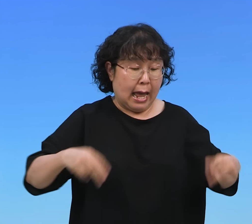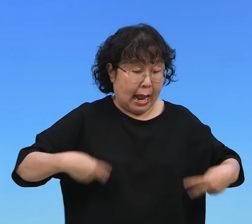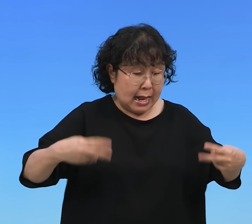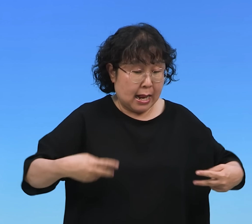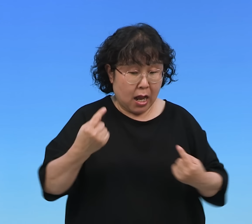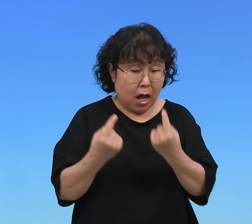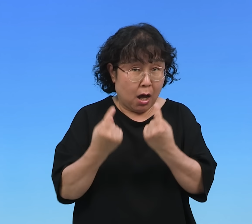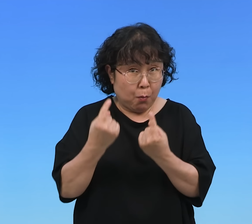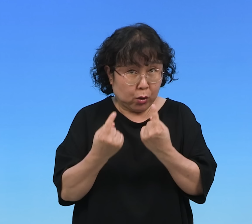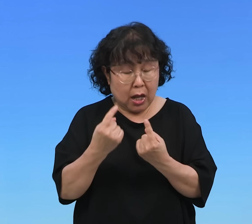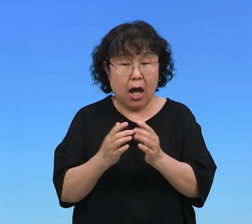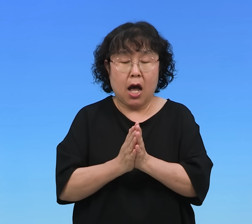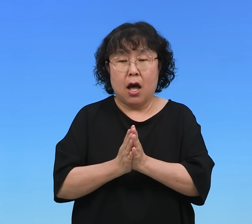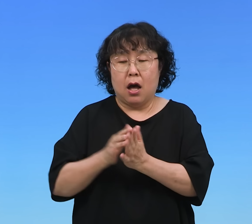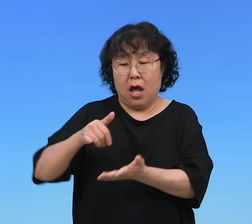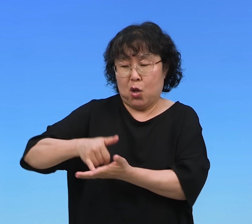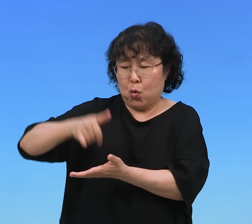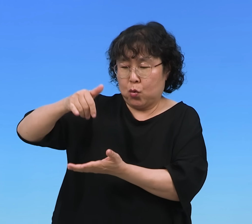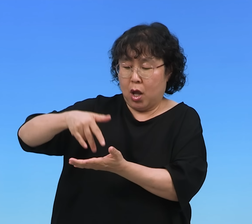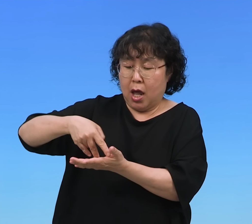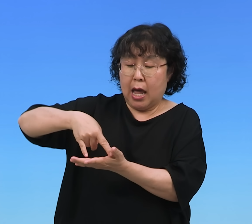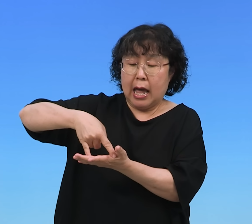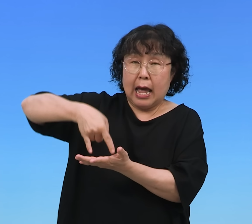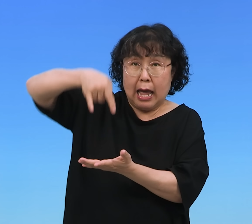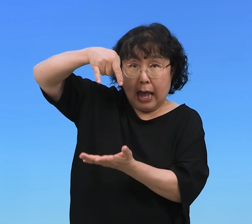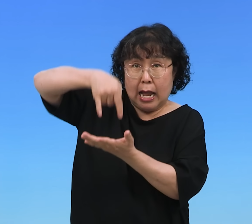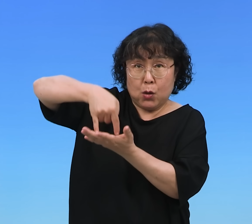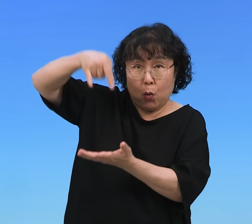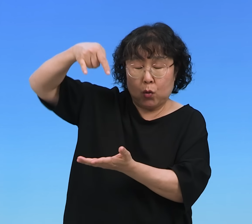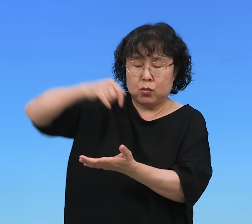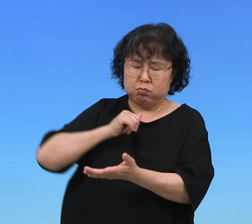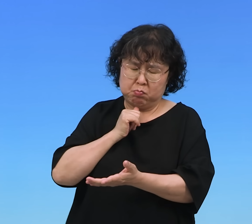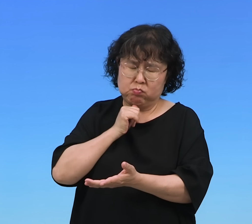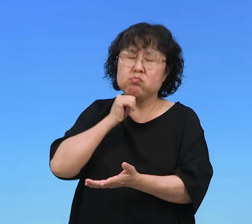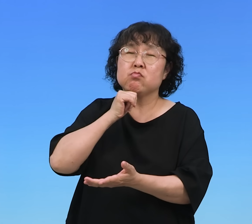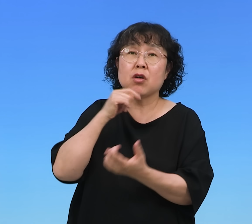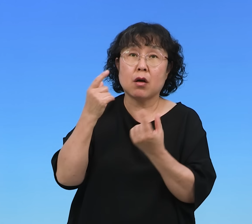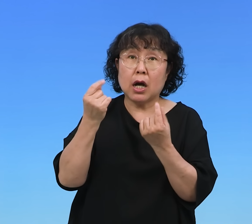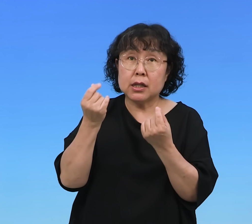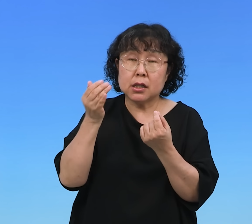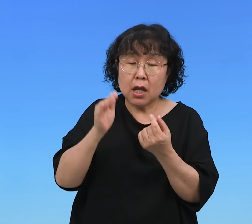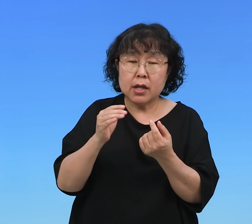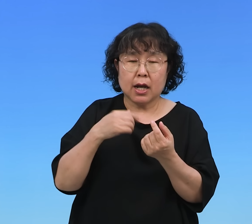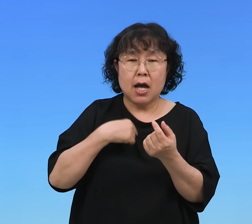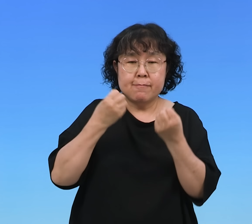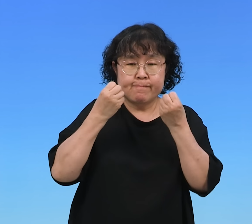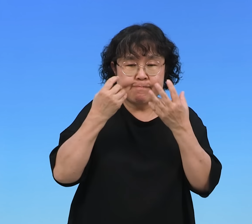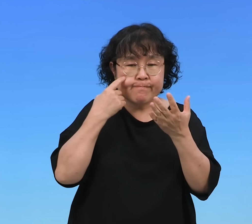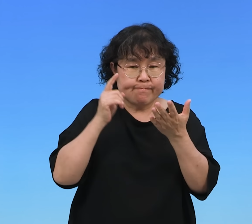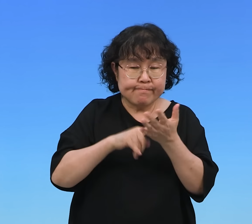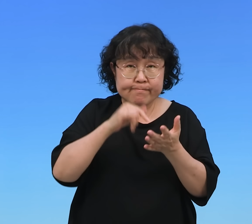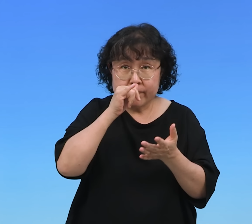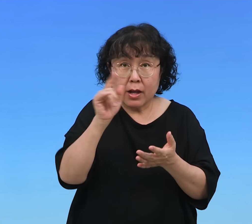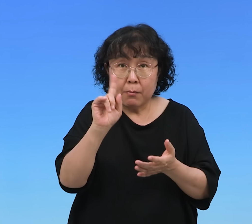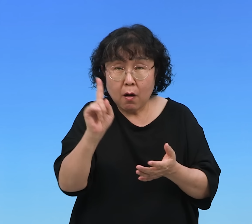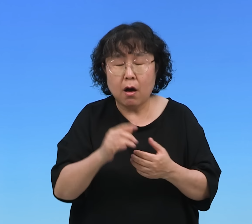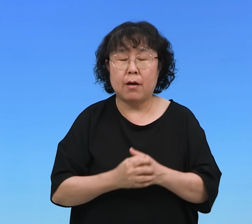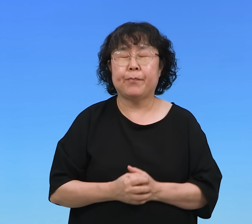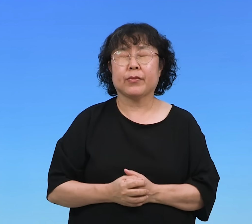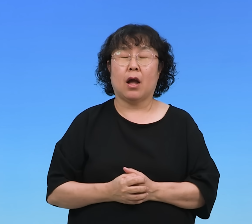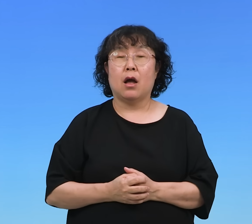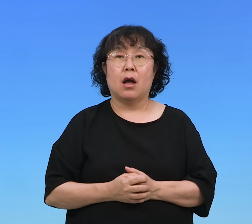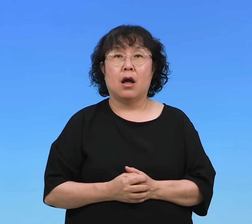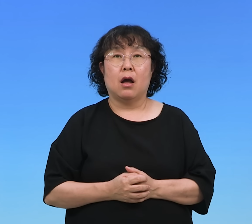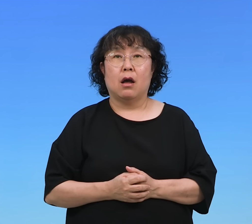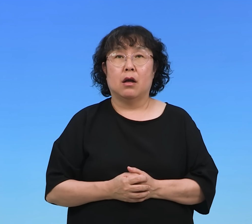참 초라한 성적표처럼 보여지는데 그런데 여러분 이번에 제가 새로 발견한 게 뭐냐 하니까요. 초점을